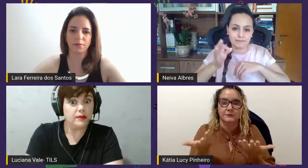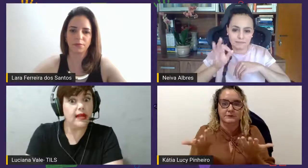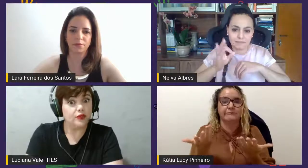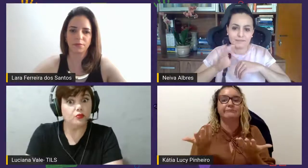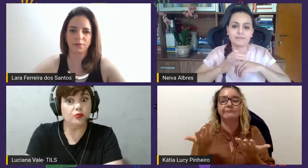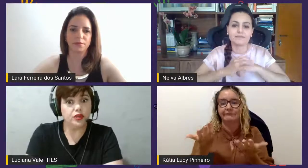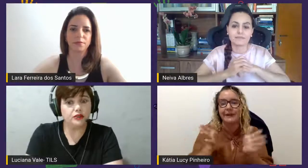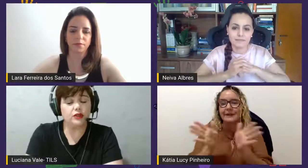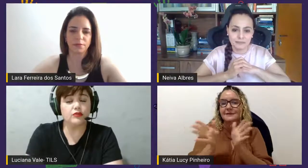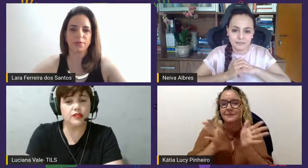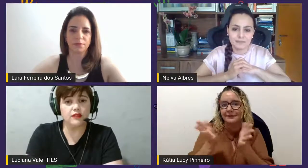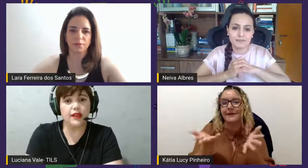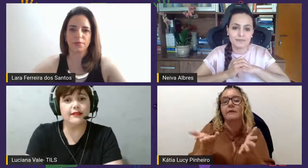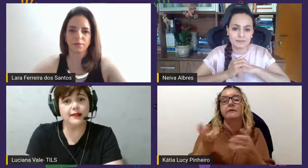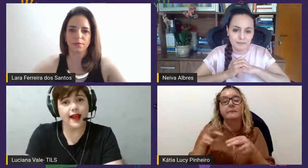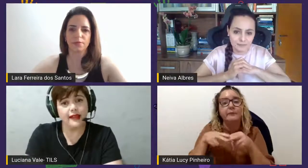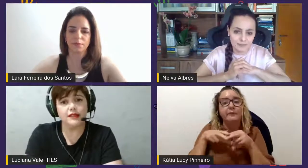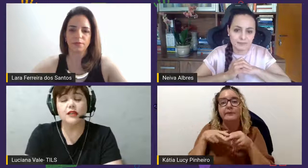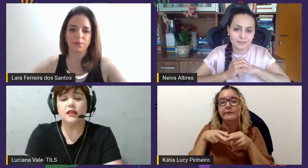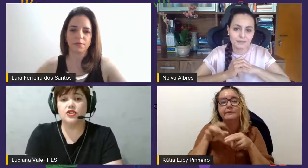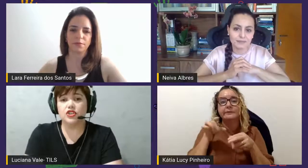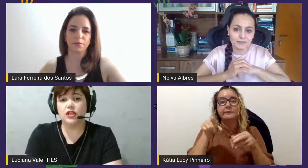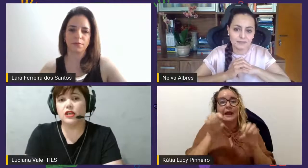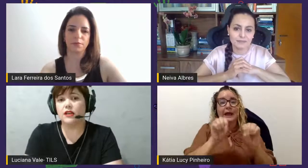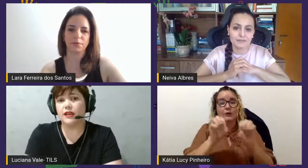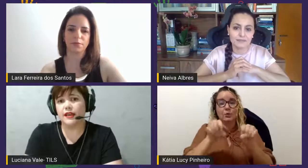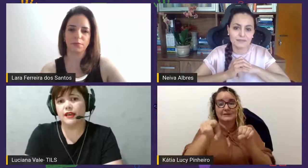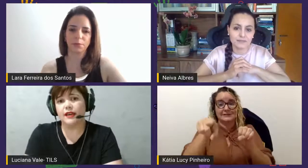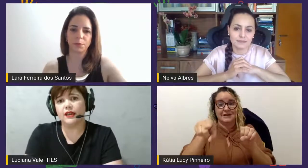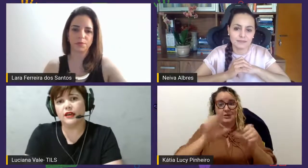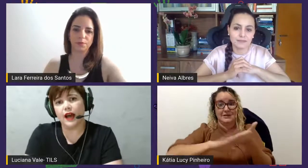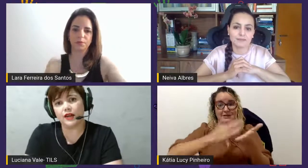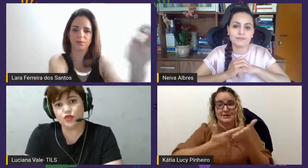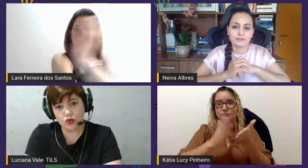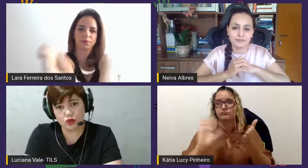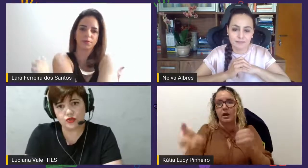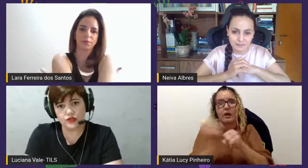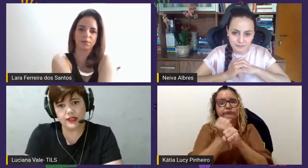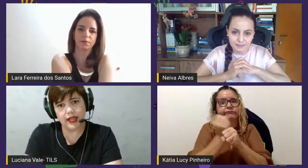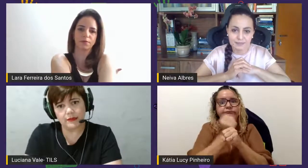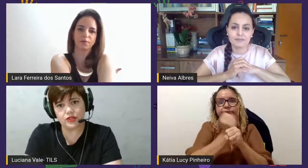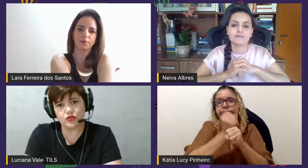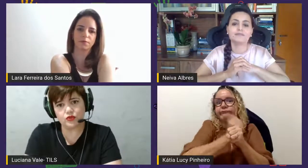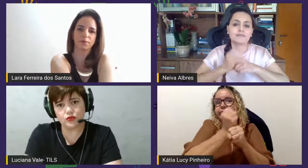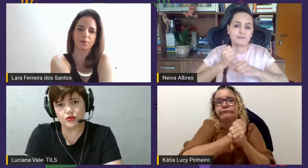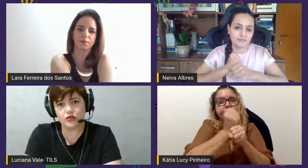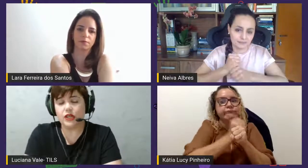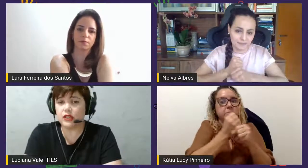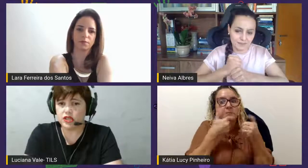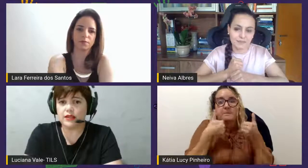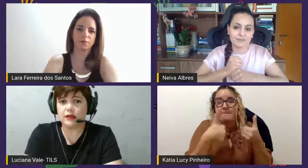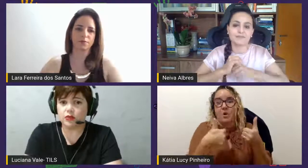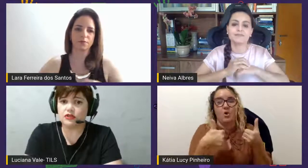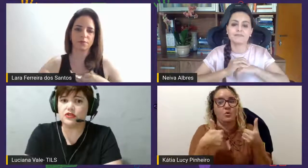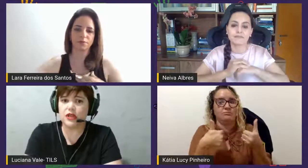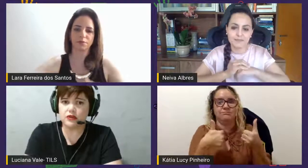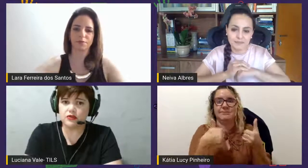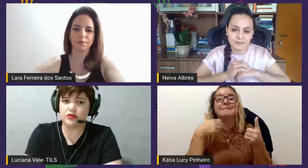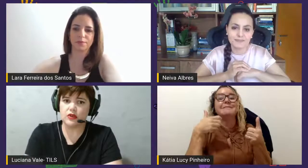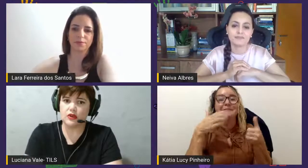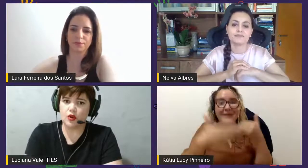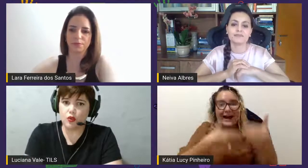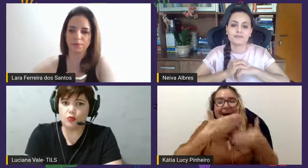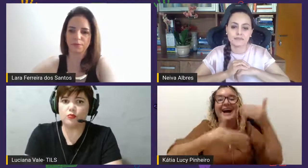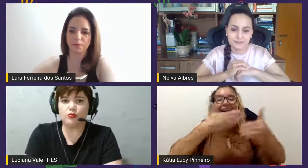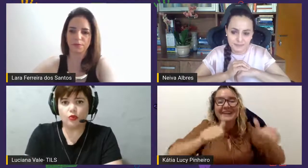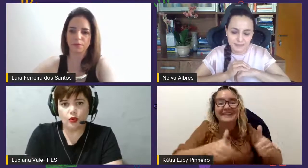tem ampliado muito, inclusive, a entrada de surdos, intérpretes surdos, e já tem muitos